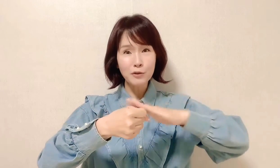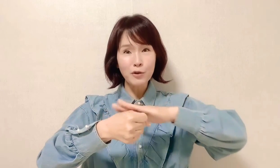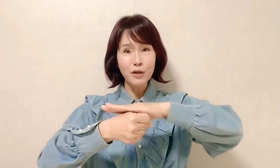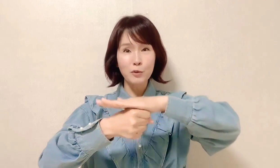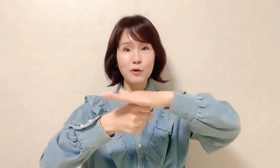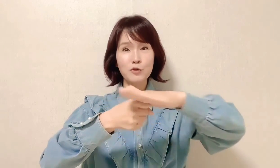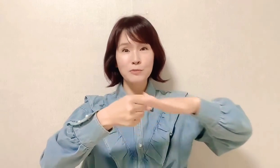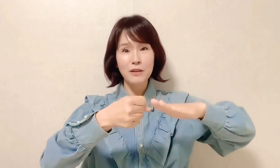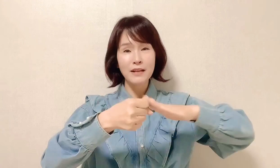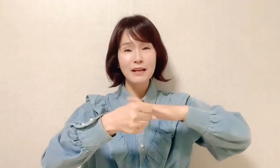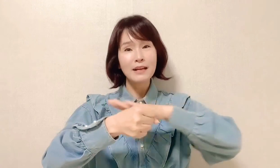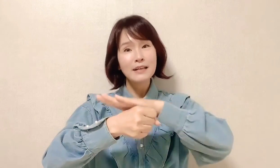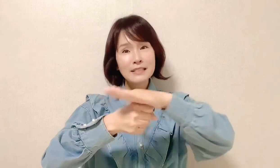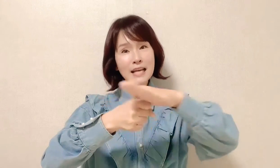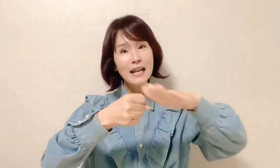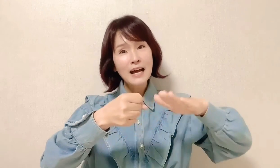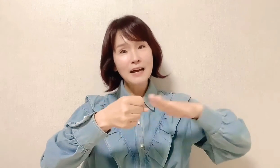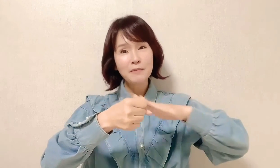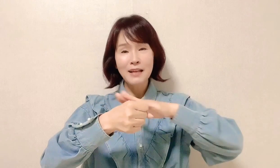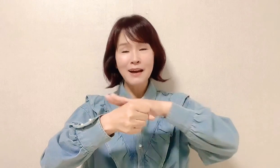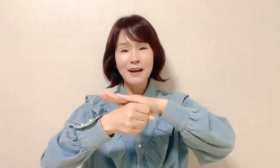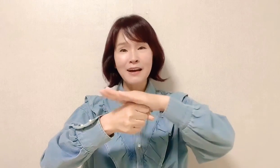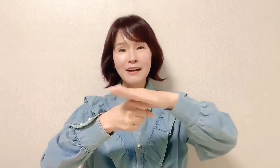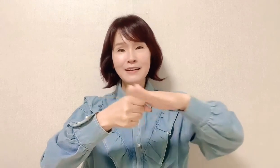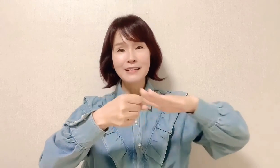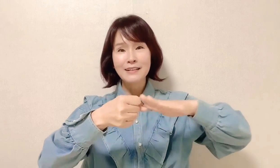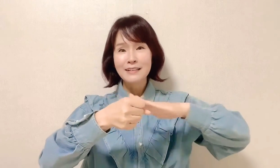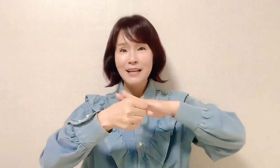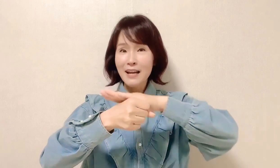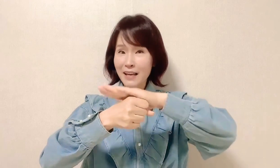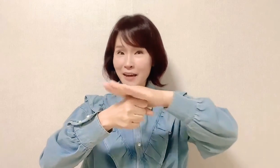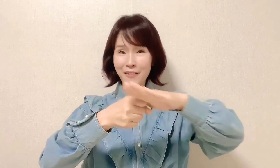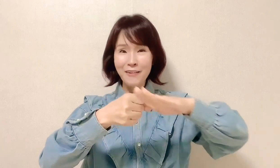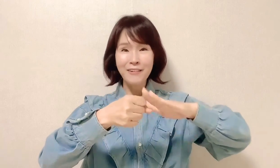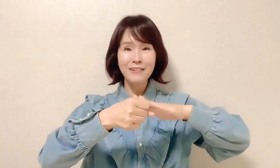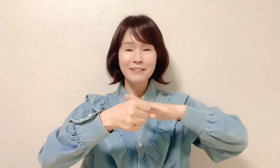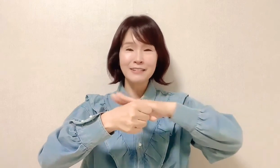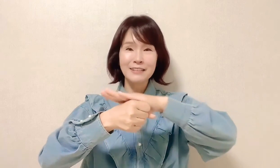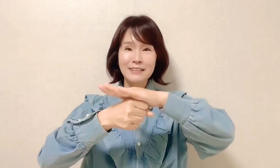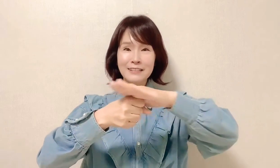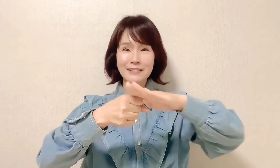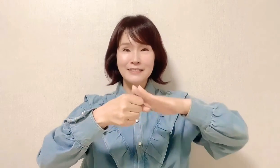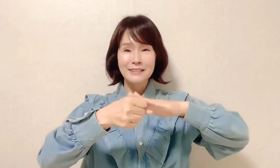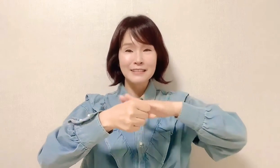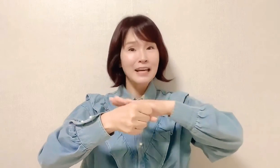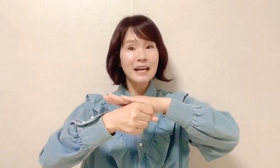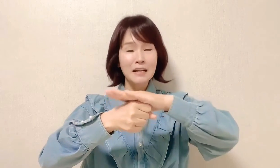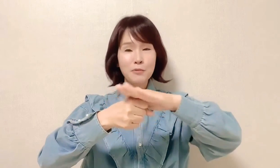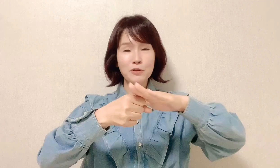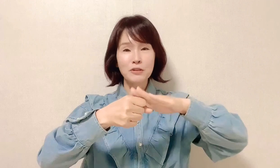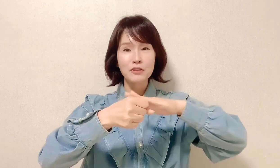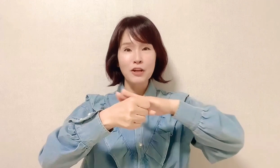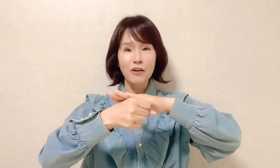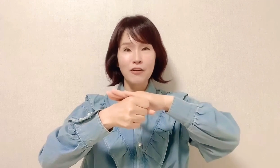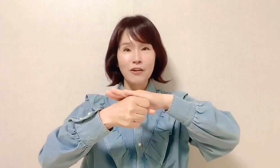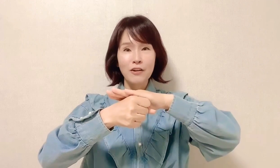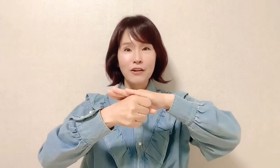이렇게 돌려주시면 사랑합니다, 사랑해요, 사랑이라는 표현이거든요.